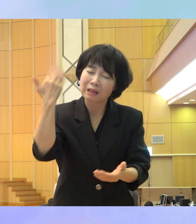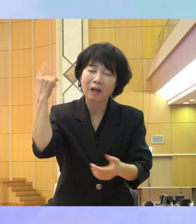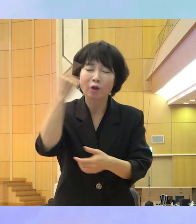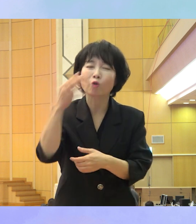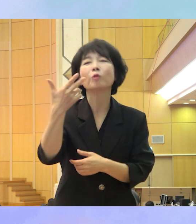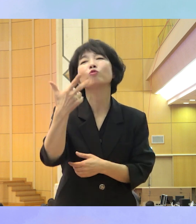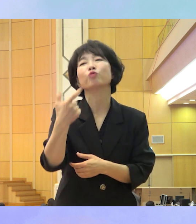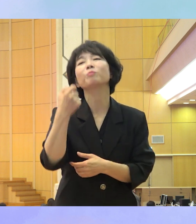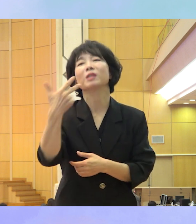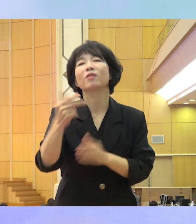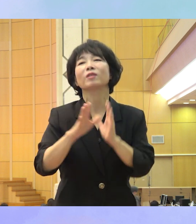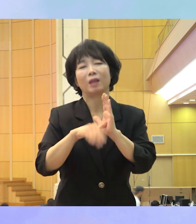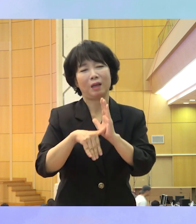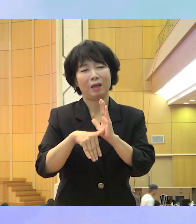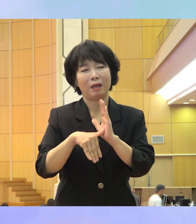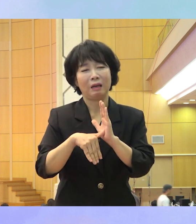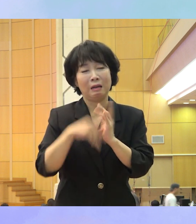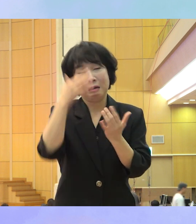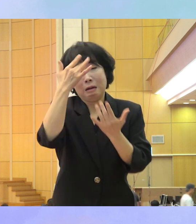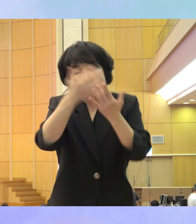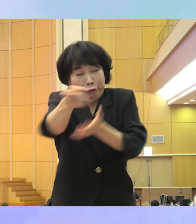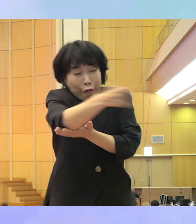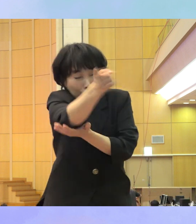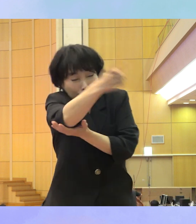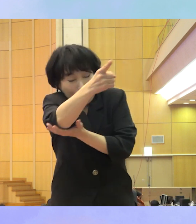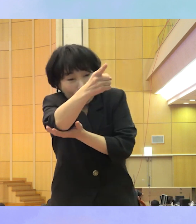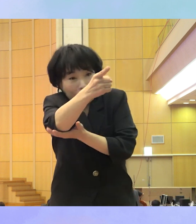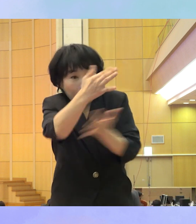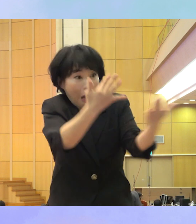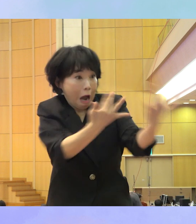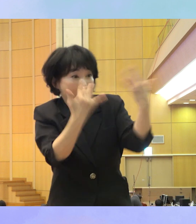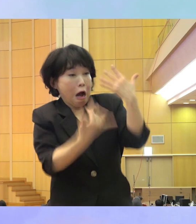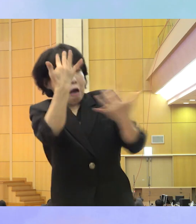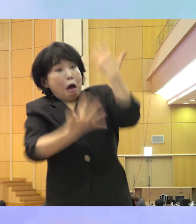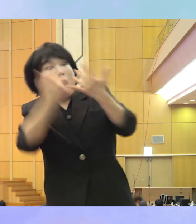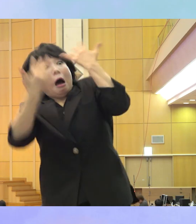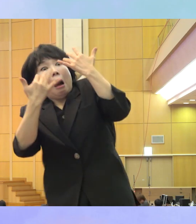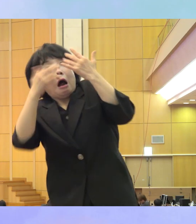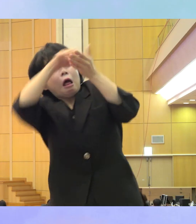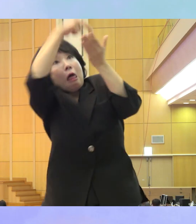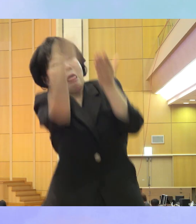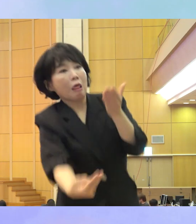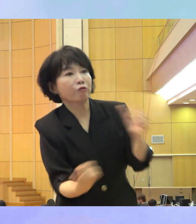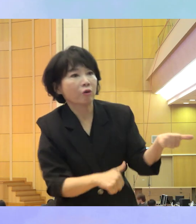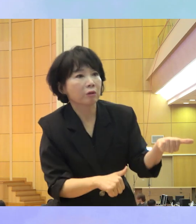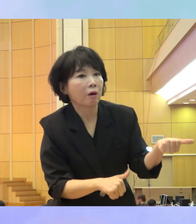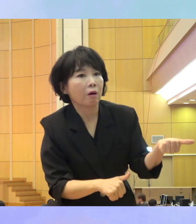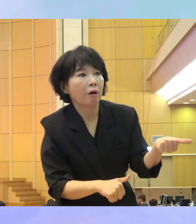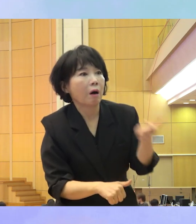얘기니까 이제 관 속에 넣었어요. 장례 지내려고.